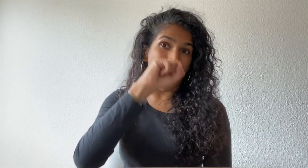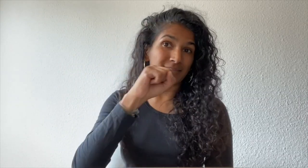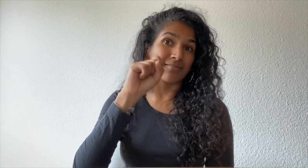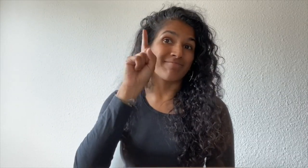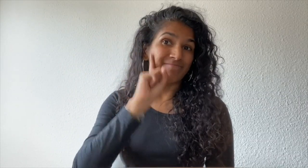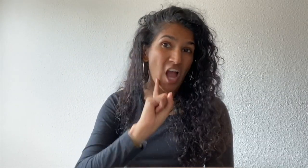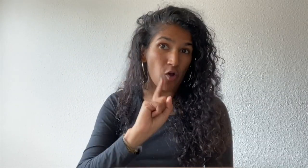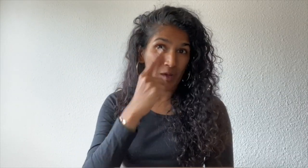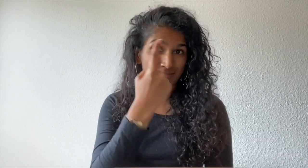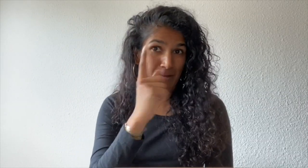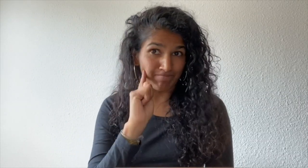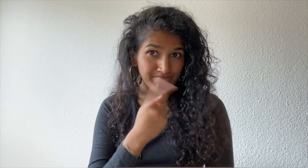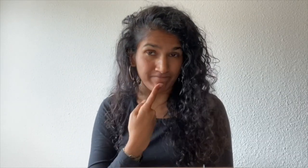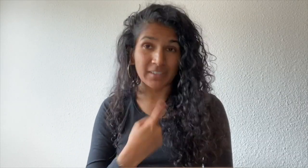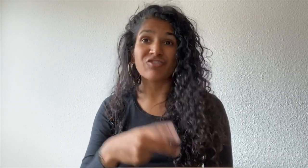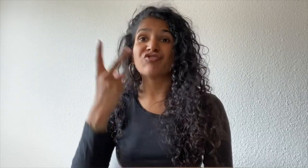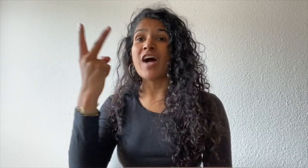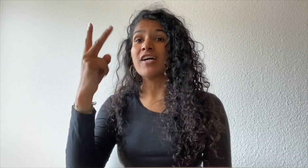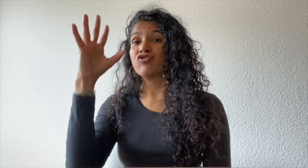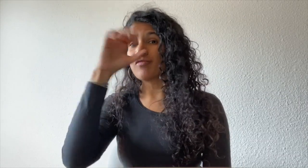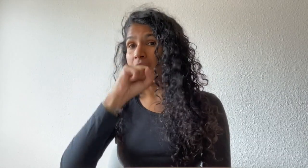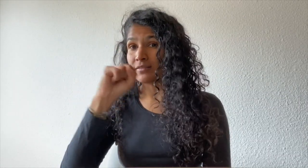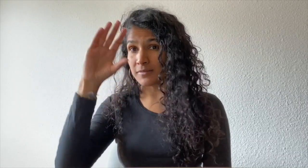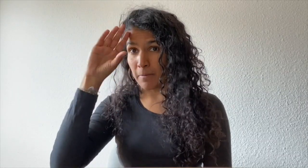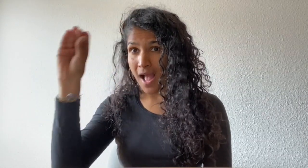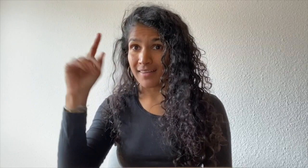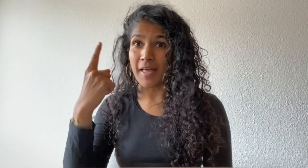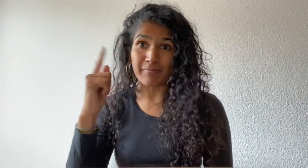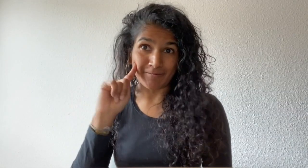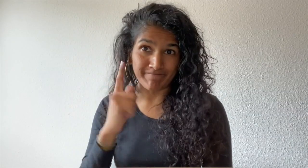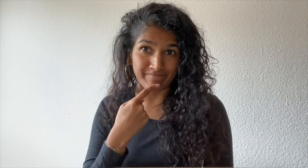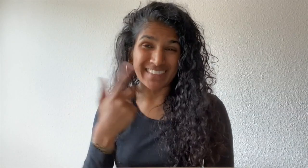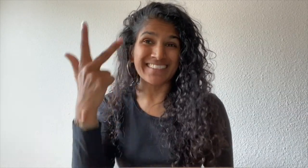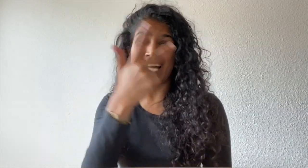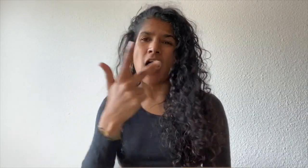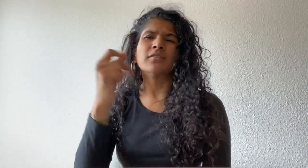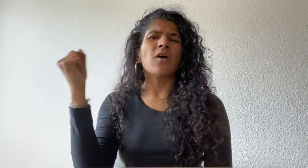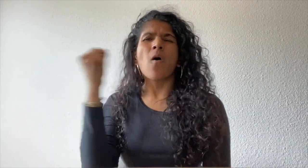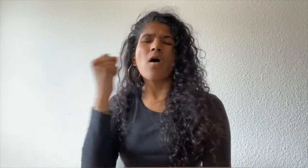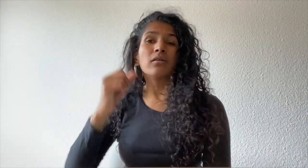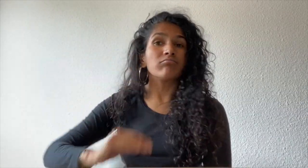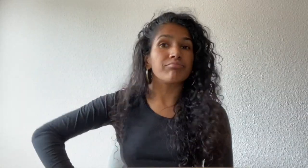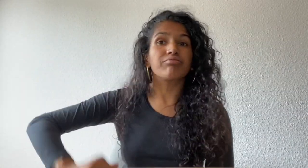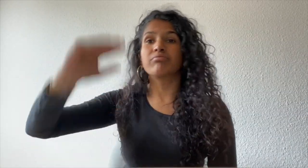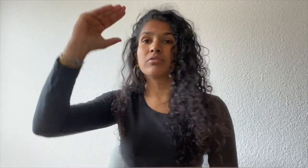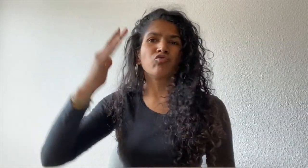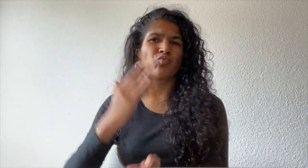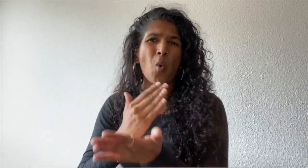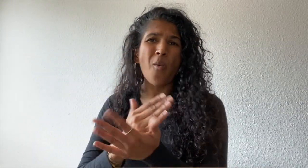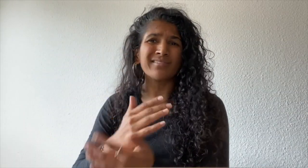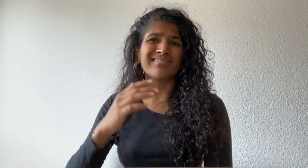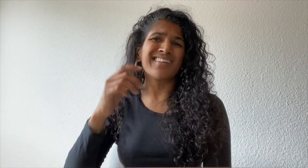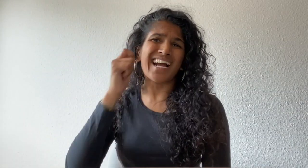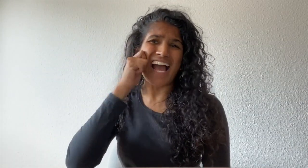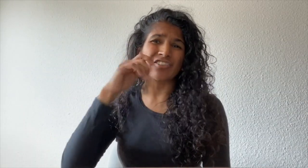Eine schwarze Frau und zwei Männer erzählen, dass sie schon von Kindheit an heftiger